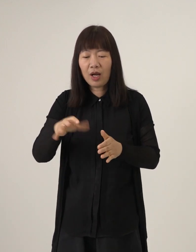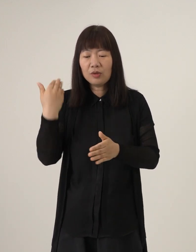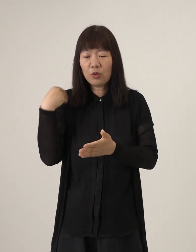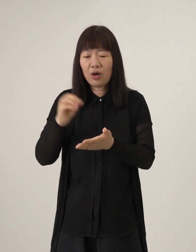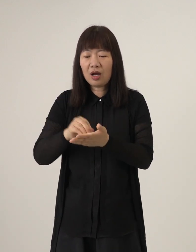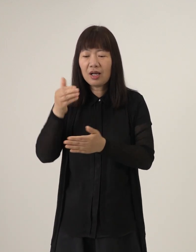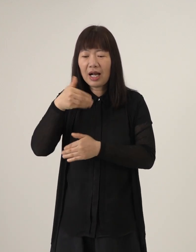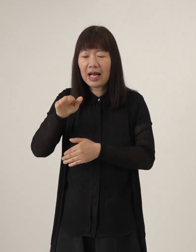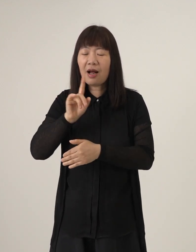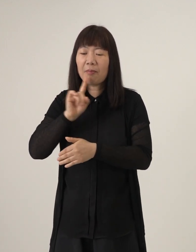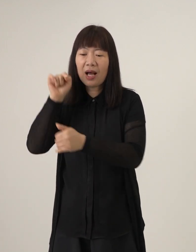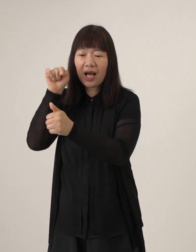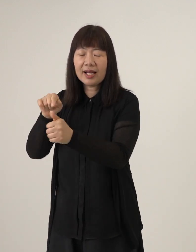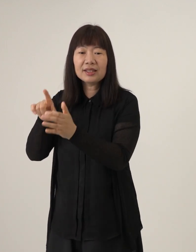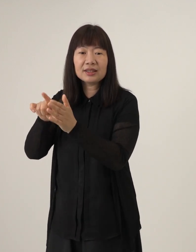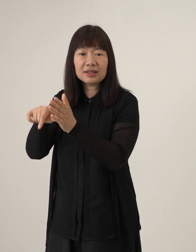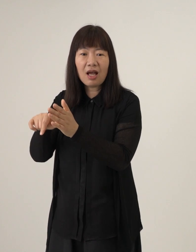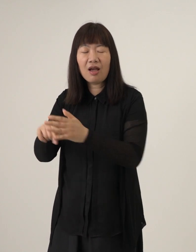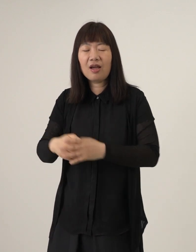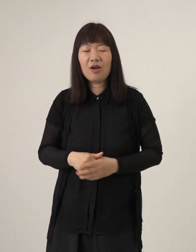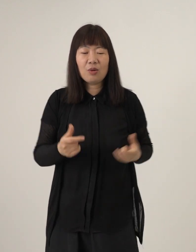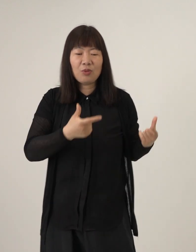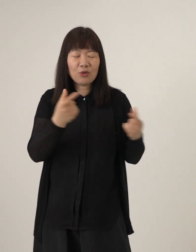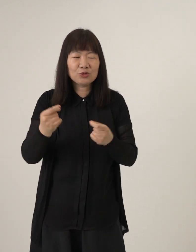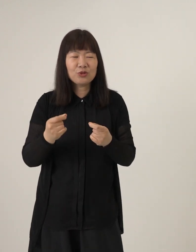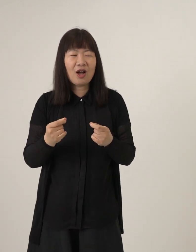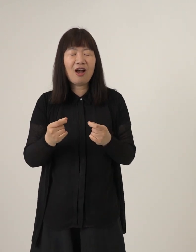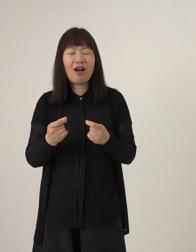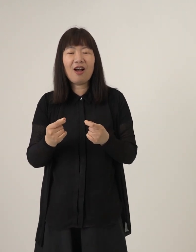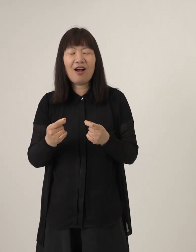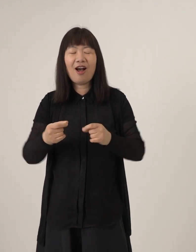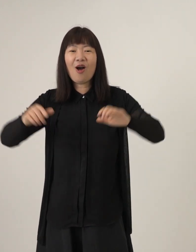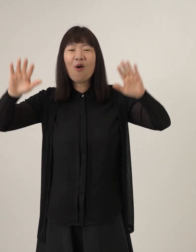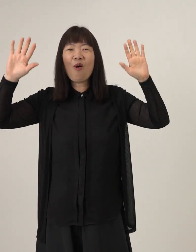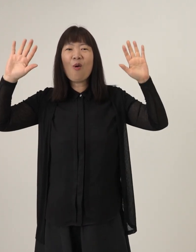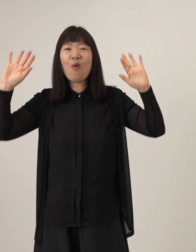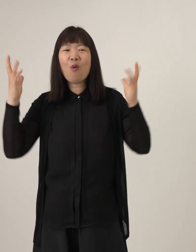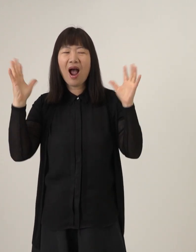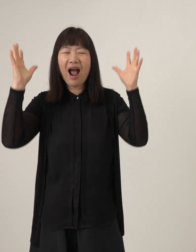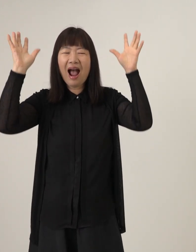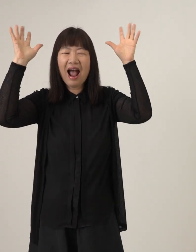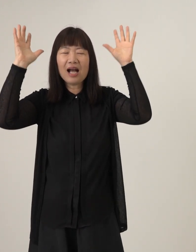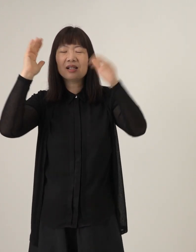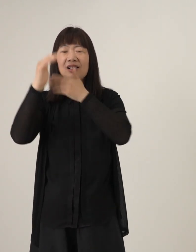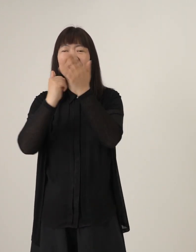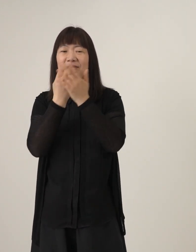모두가 두 손을 들고 할렐루야 하나님이 살아계시는군요. 그랬을까요?